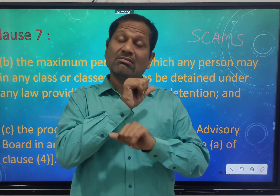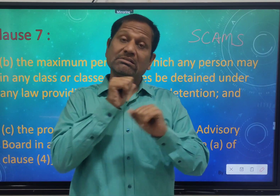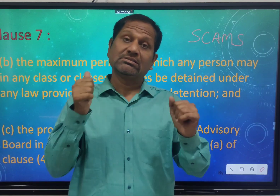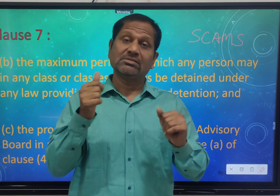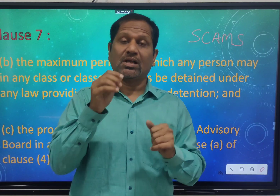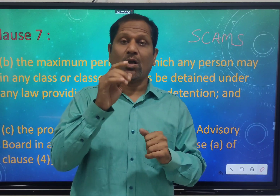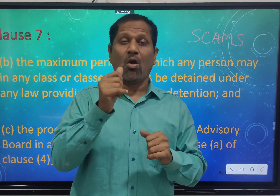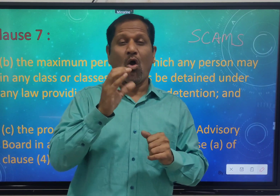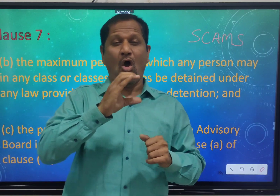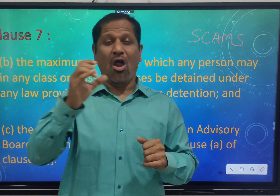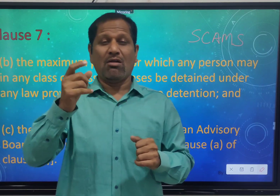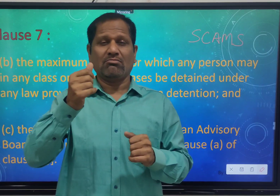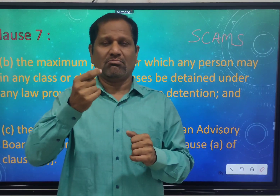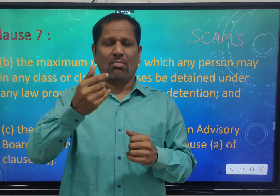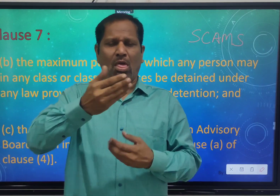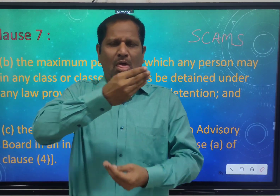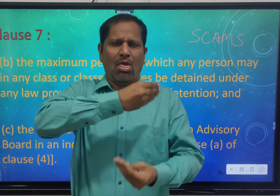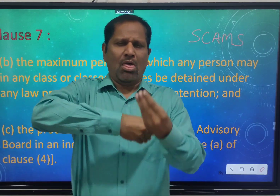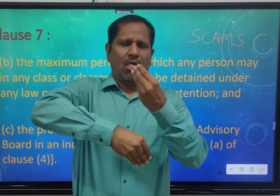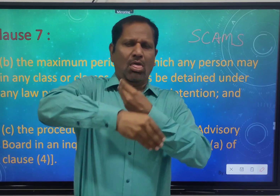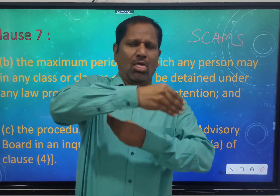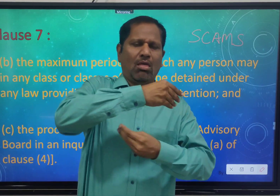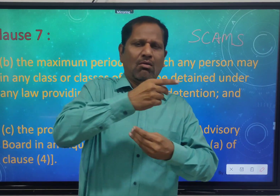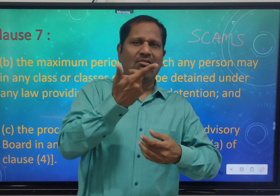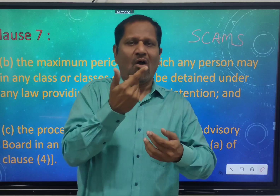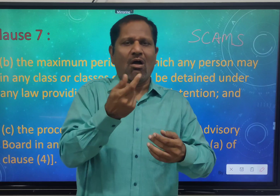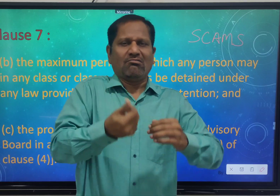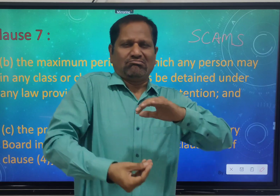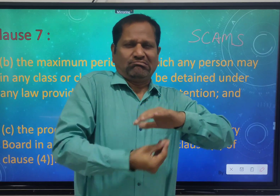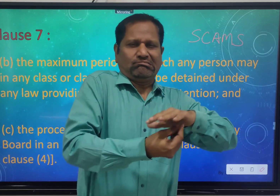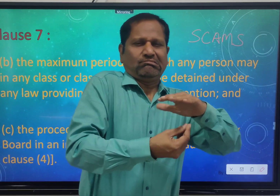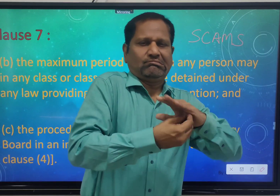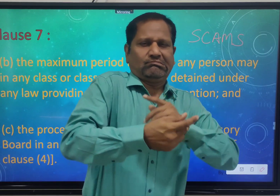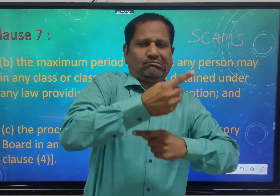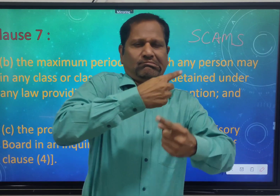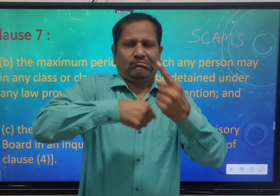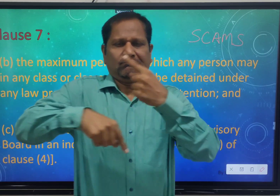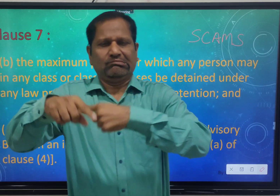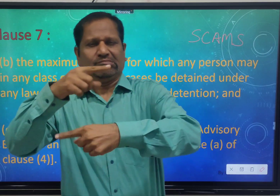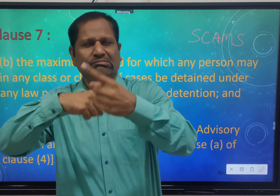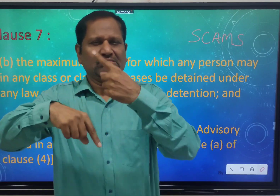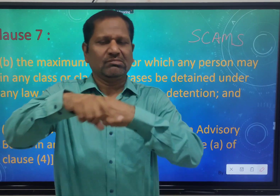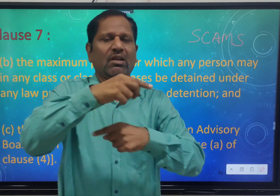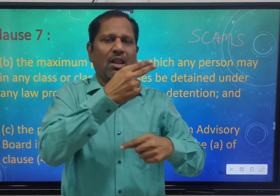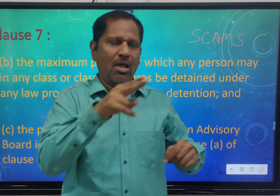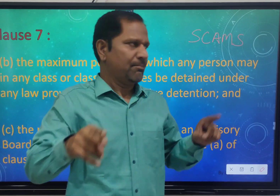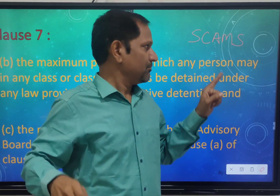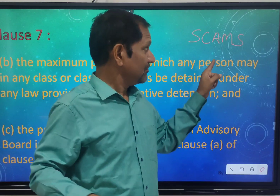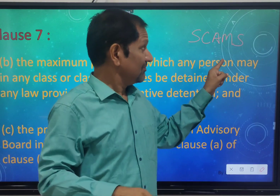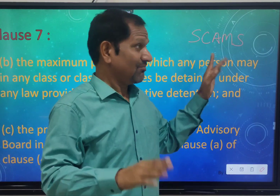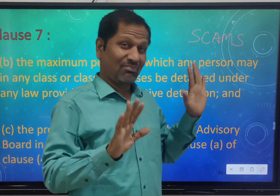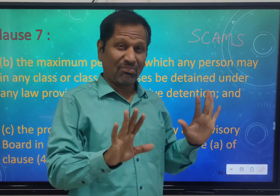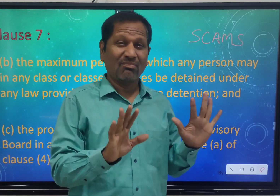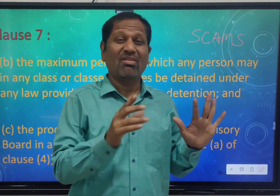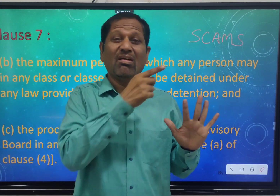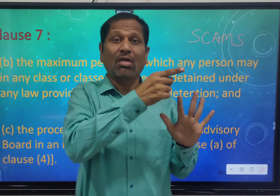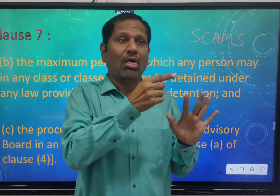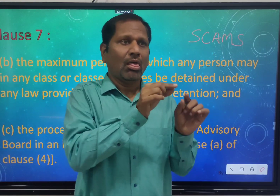लगता है। तो हो सकता है करोड़ों का, जैसे कॉमनवेल्थ घोटाला हुआ था दिल्ली में, ऐसे बहुत सारे घोटाले देश